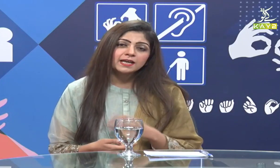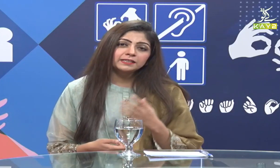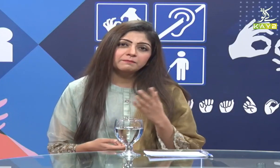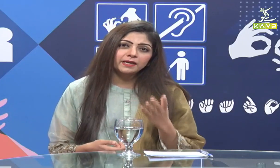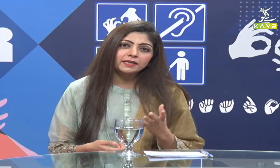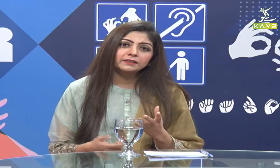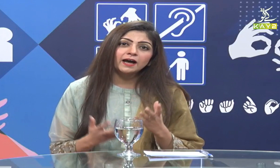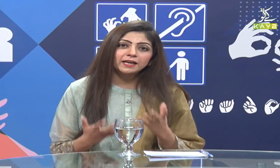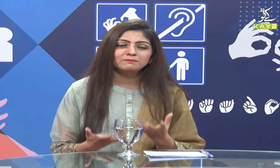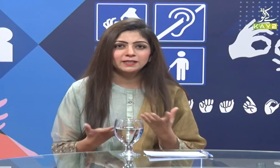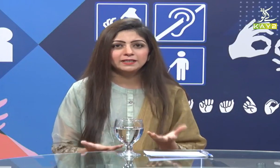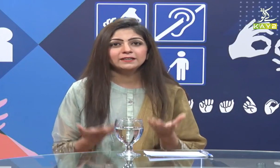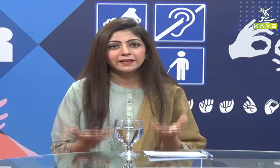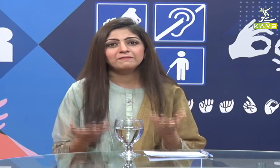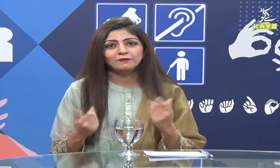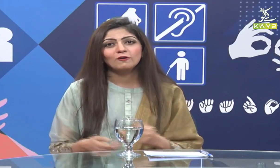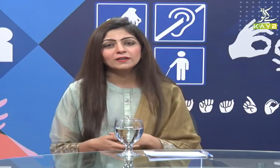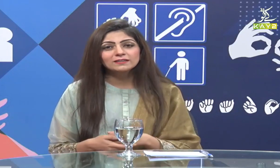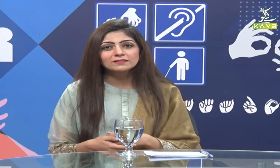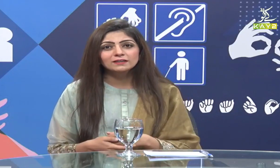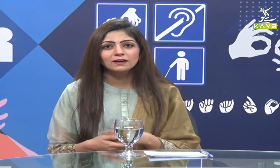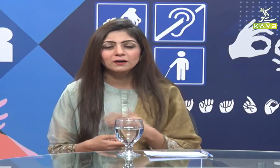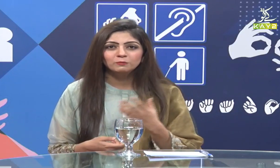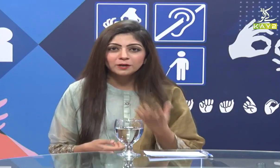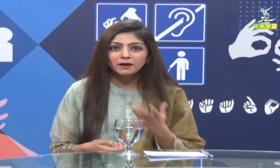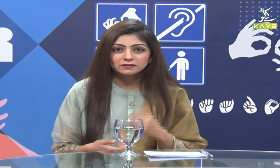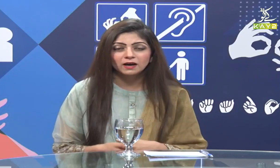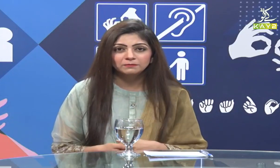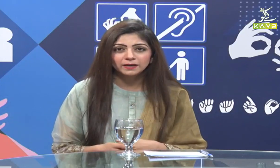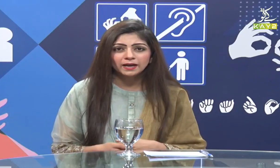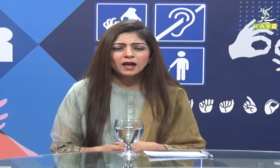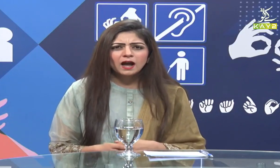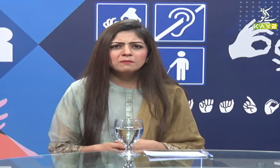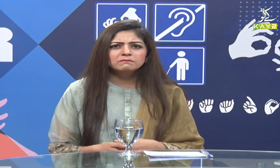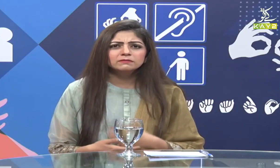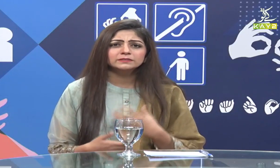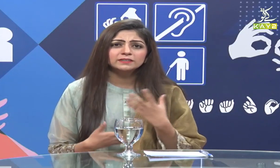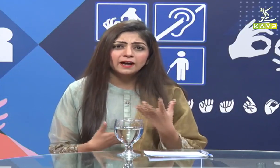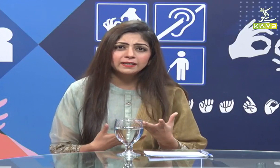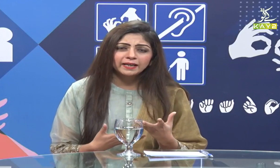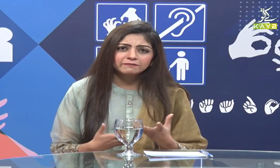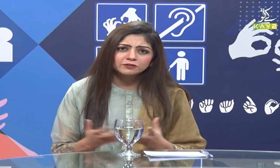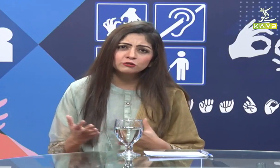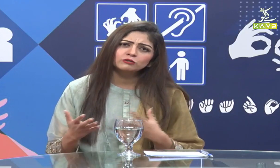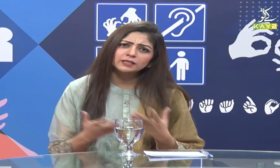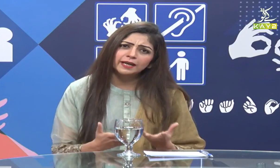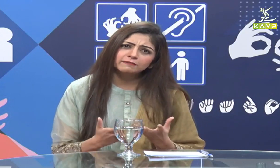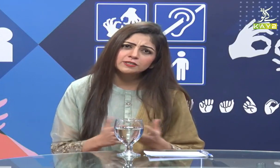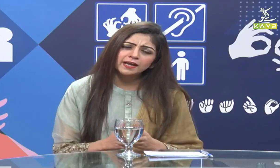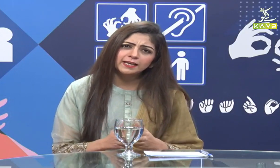कि भाई 9 मिलियन डेफ़ लोग इस पूरे पाकिस्तान में हैं। अब साइन लैंग्वेज तो उनकी लैंग्वेज है, लेकिन